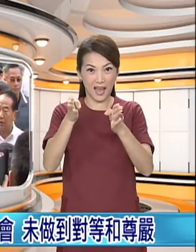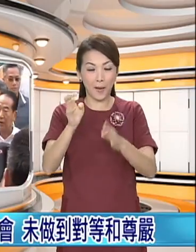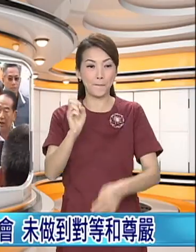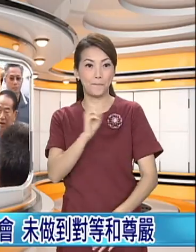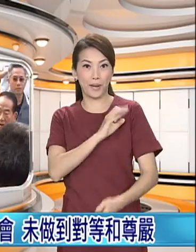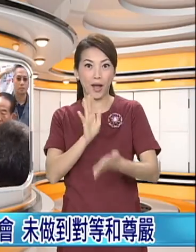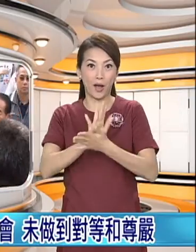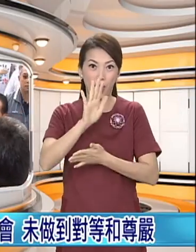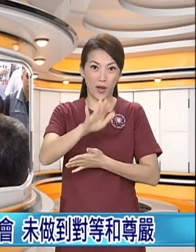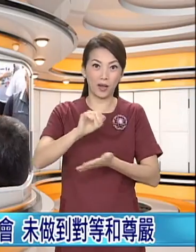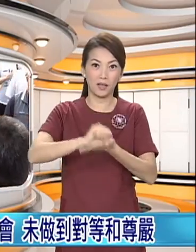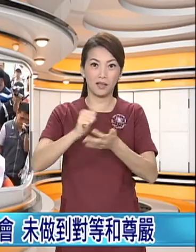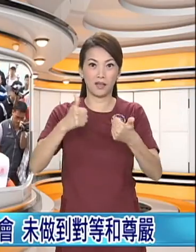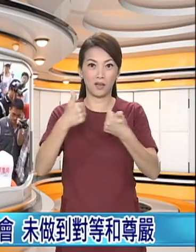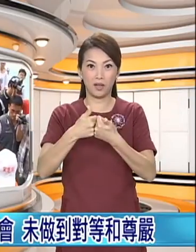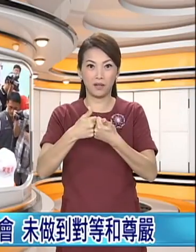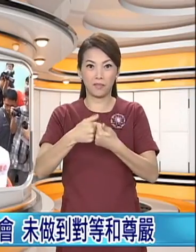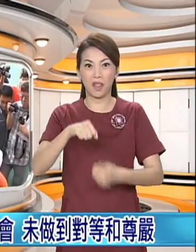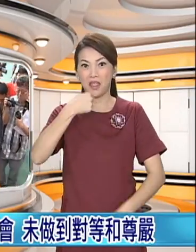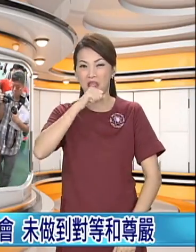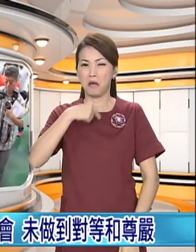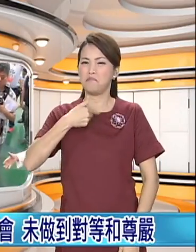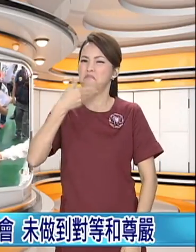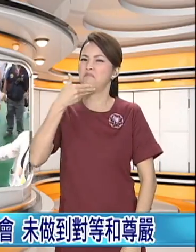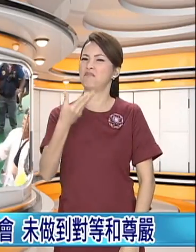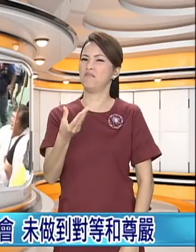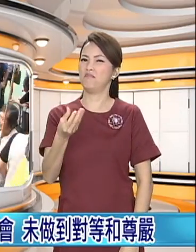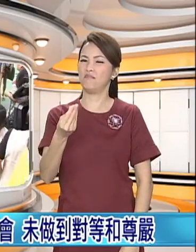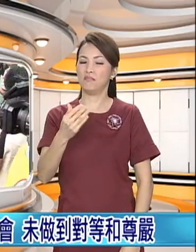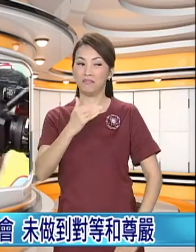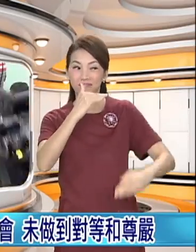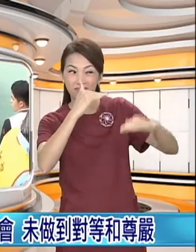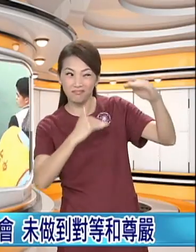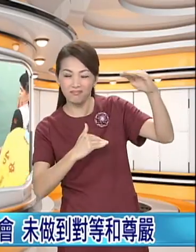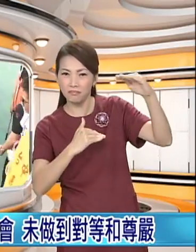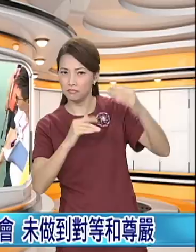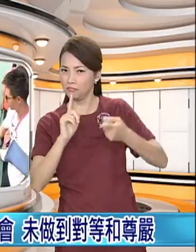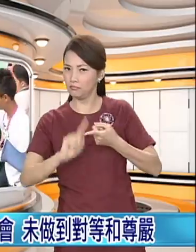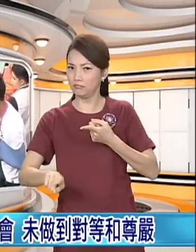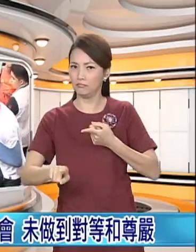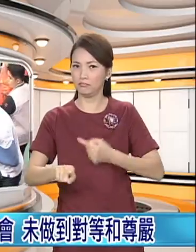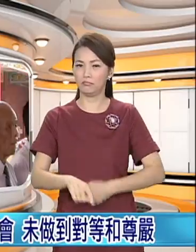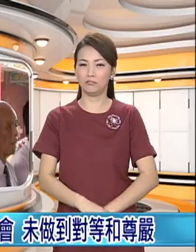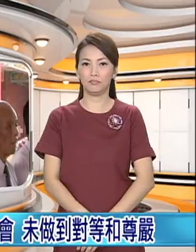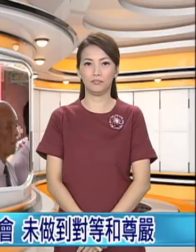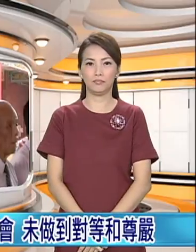不仅没有主场优势，也明显没有做到对等。